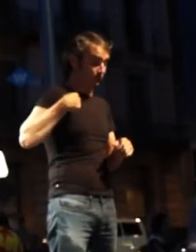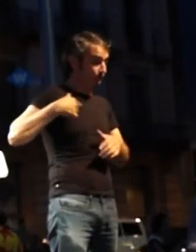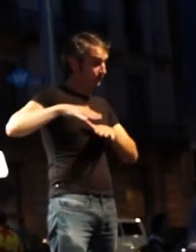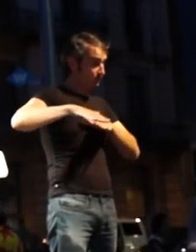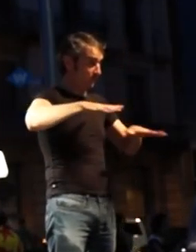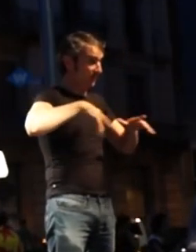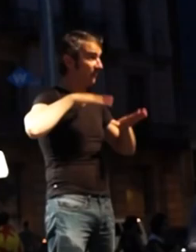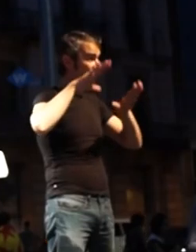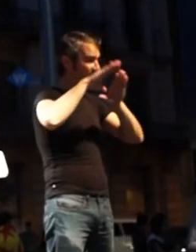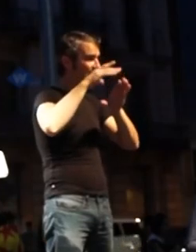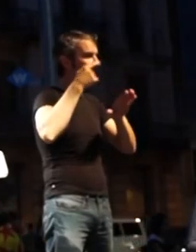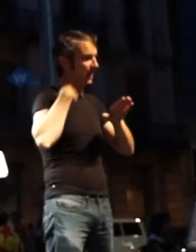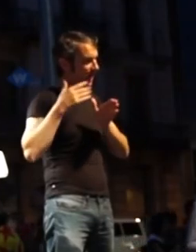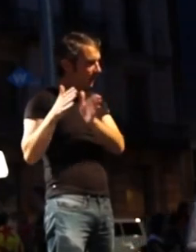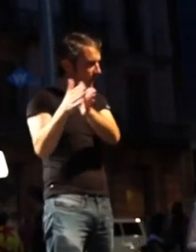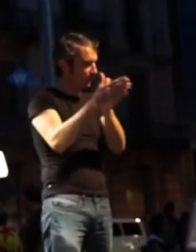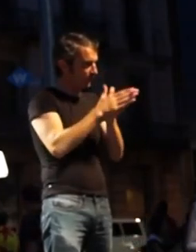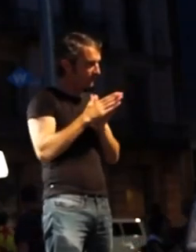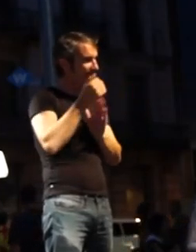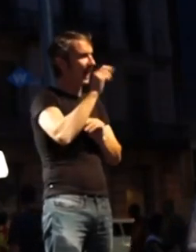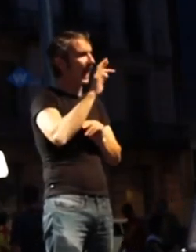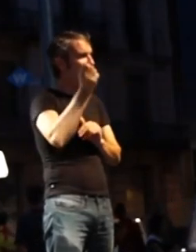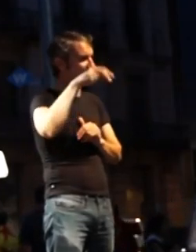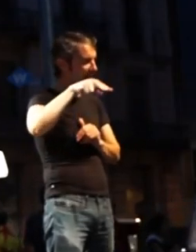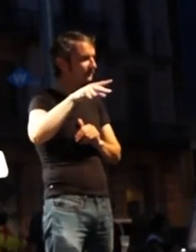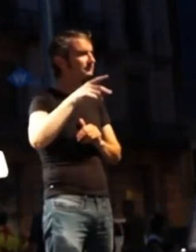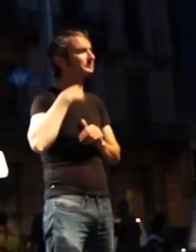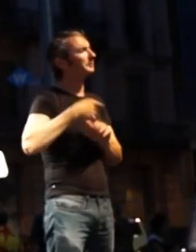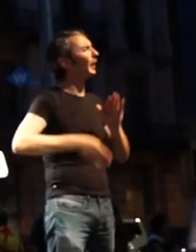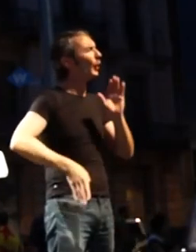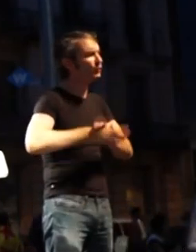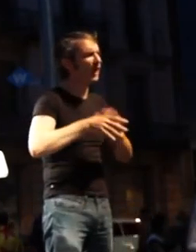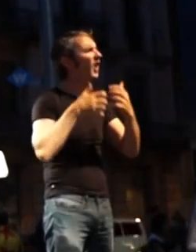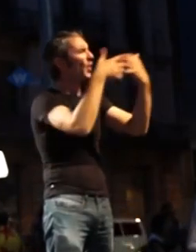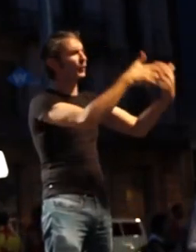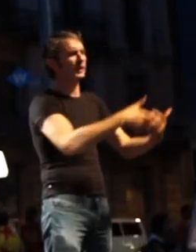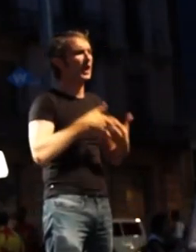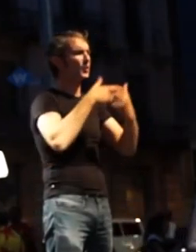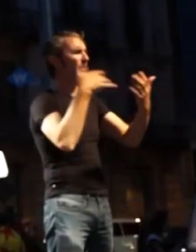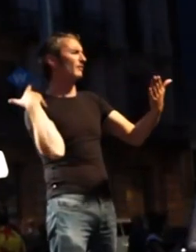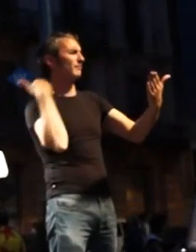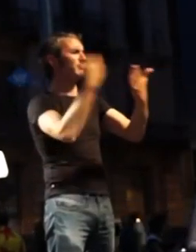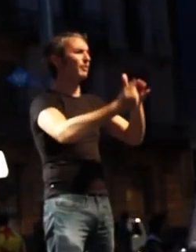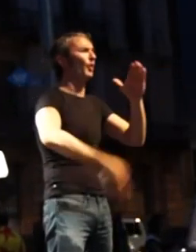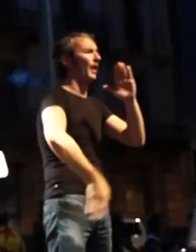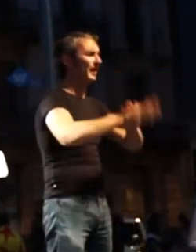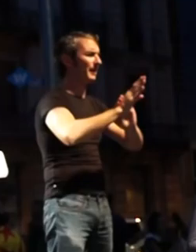feminista, comptem amb les companyes d'Arran perquè seguiu fent canya com heu estat fent fins ara.